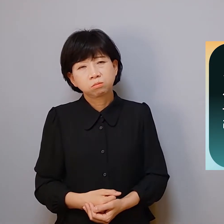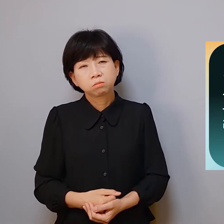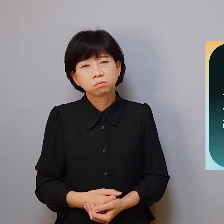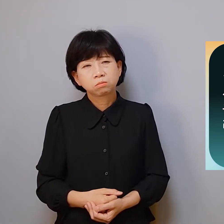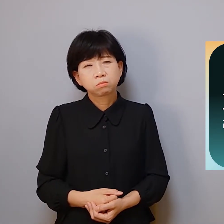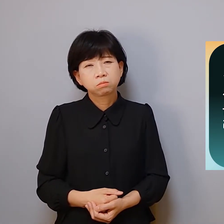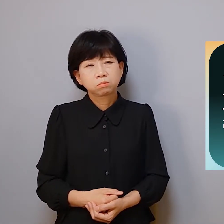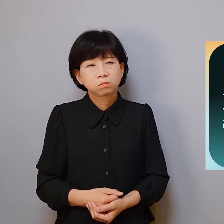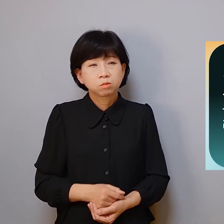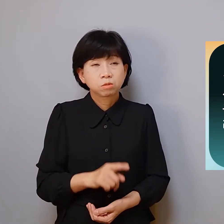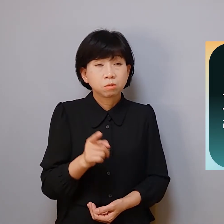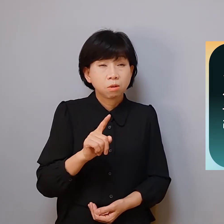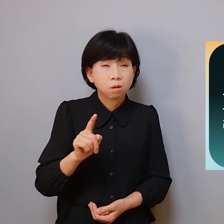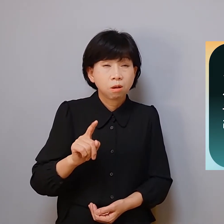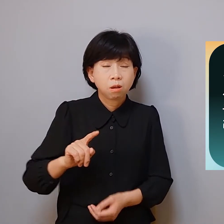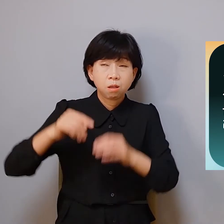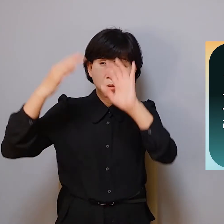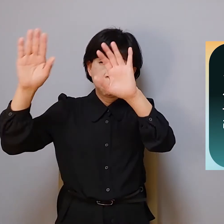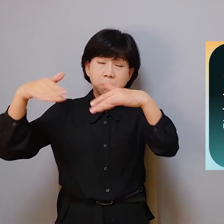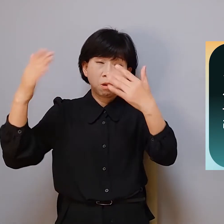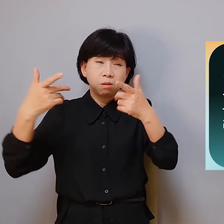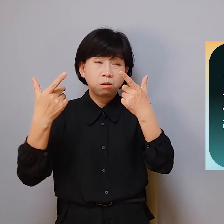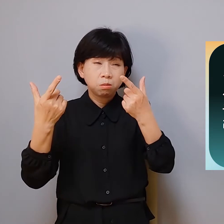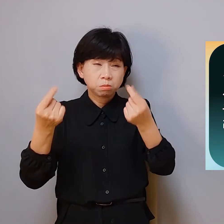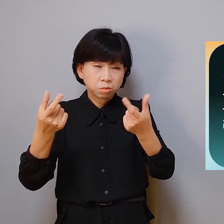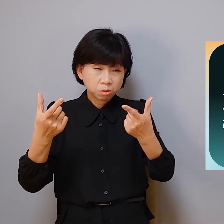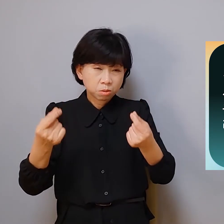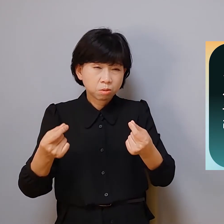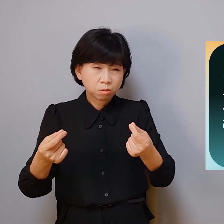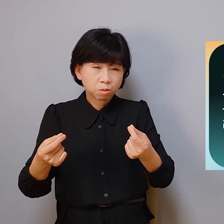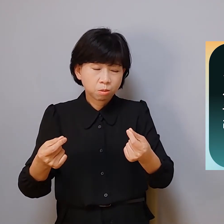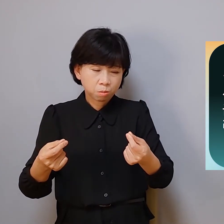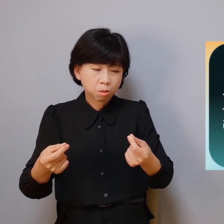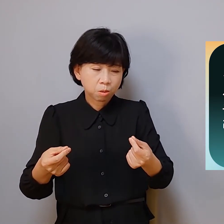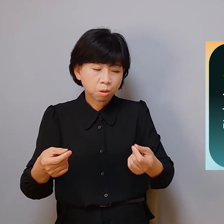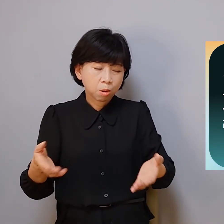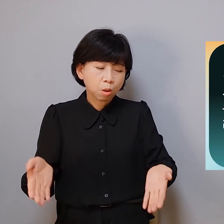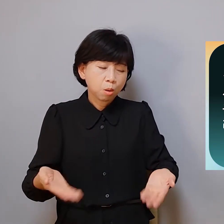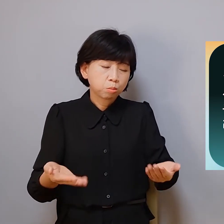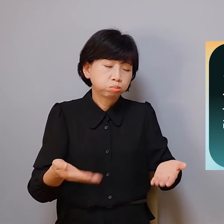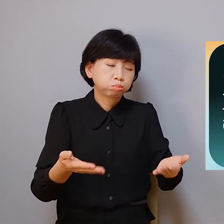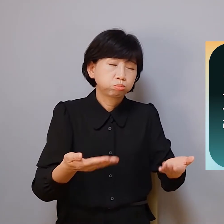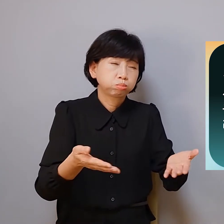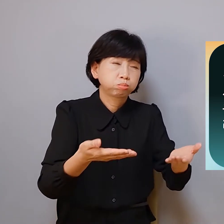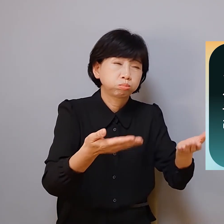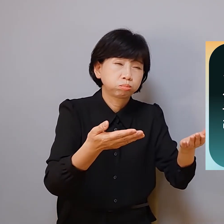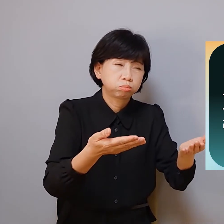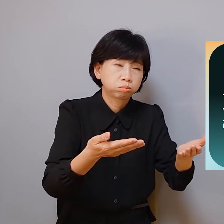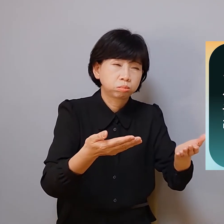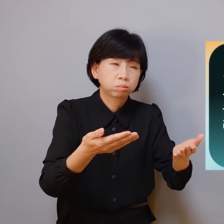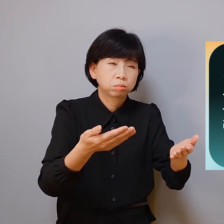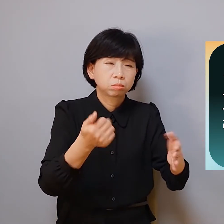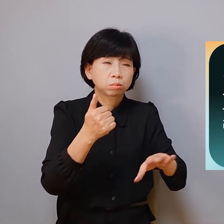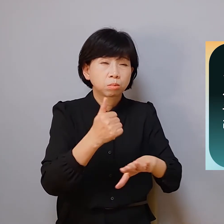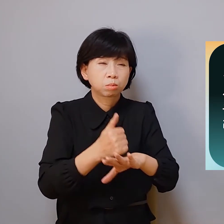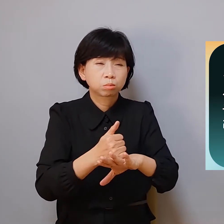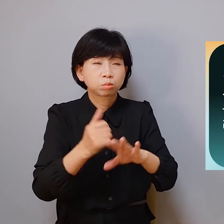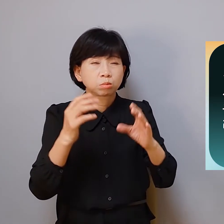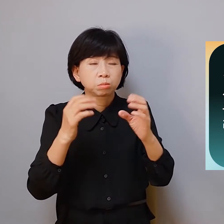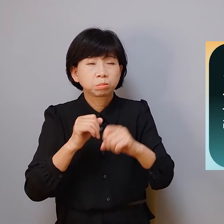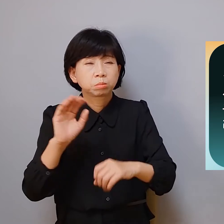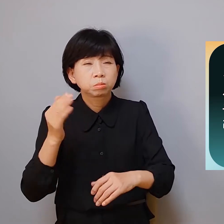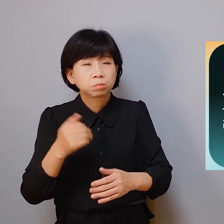이에 바람같이 급히 몰아치게 행하여 범죄하리라. 이 말씀은 바벨론의 최후를